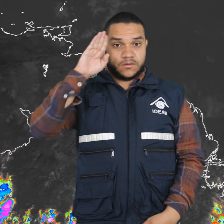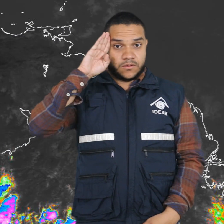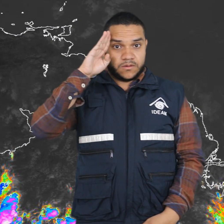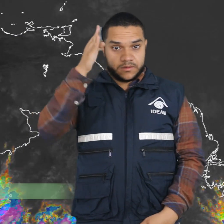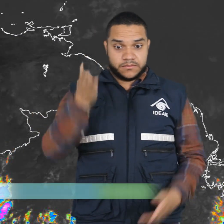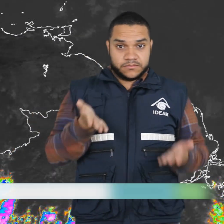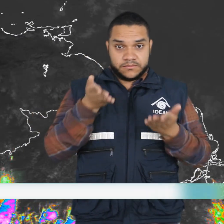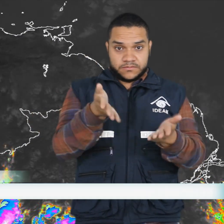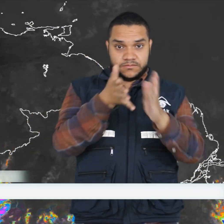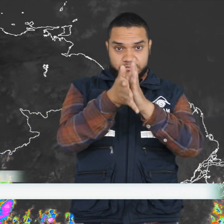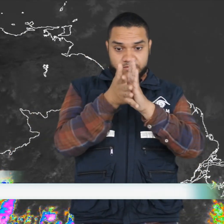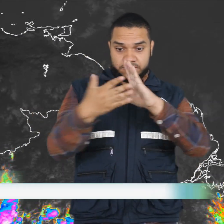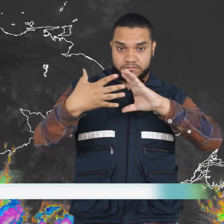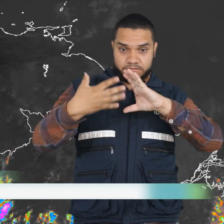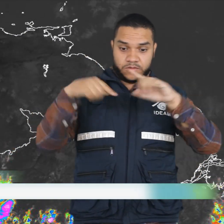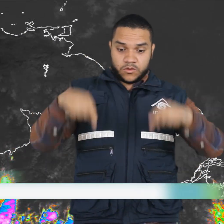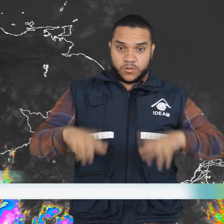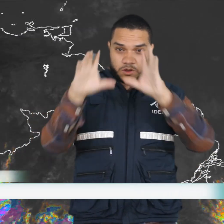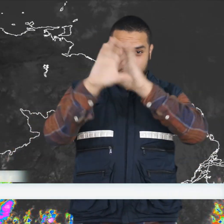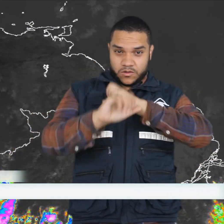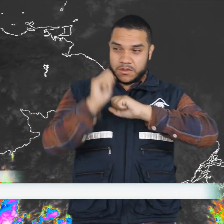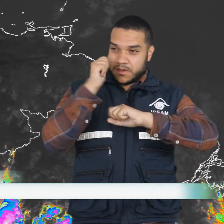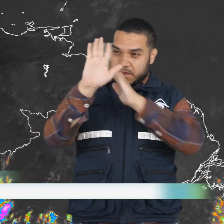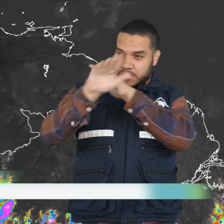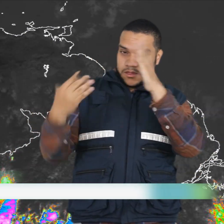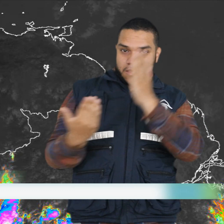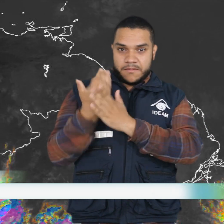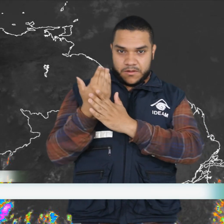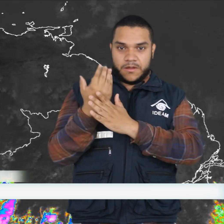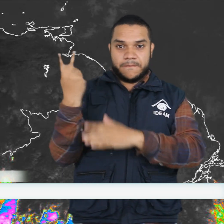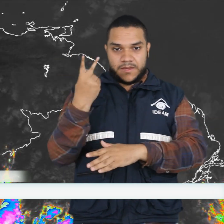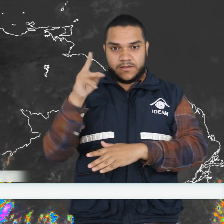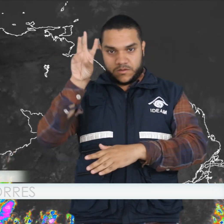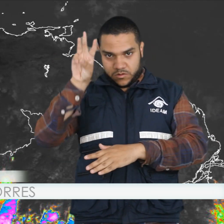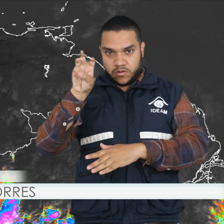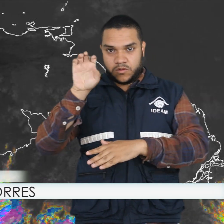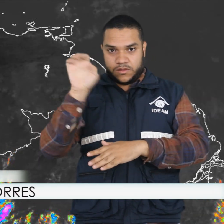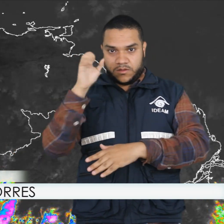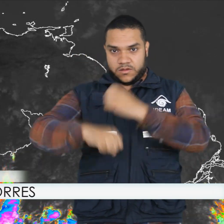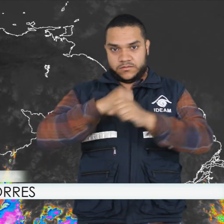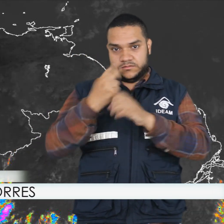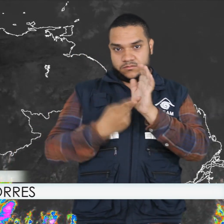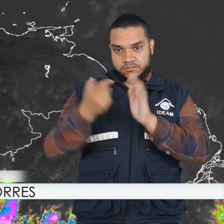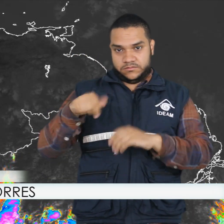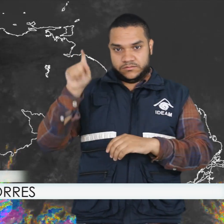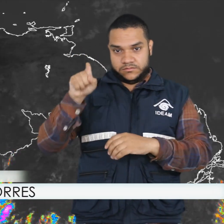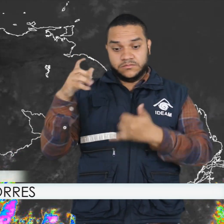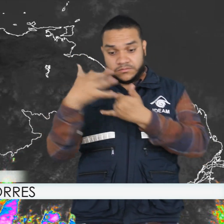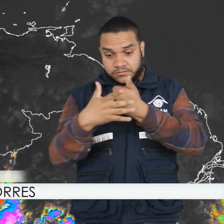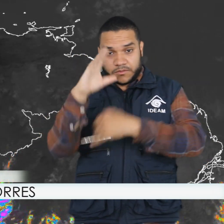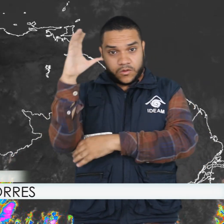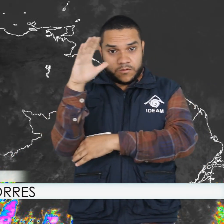Hola, bienvenidos al pronóstico para la noche de hoy y madrugada de mañana, viernes 8 de enero de 2016. En gran parte del